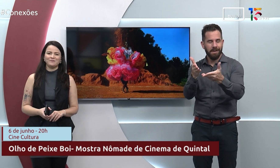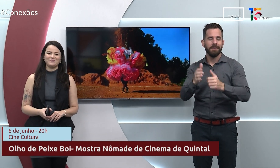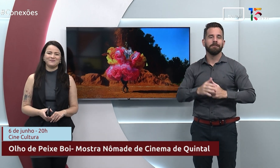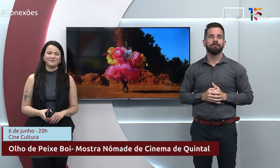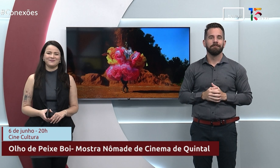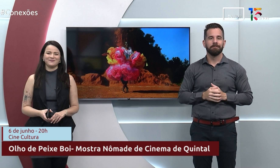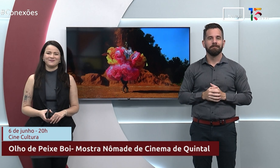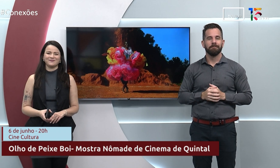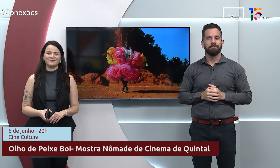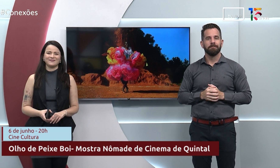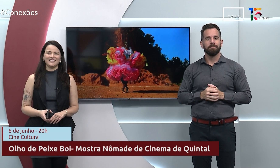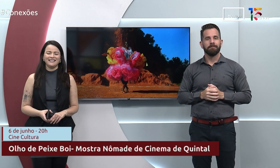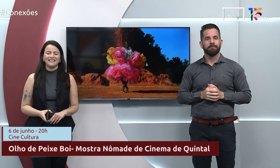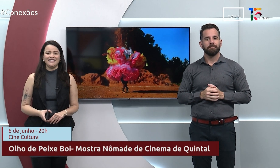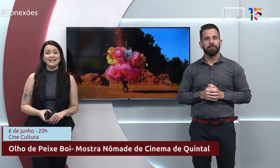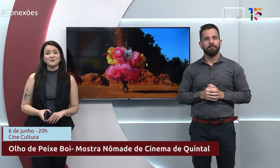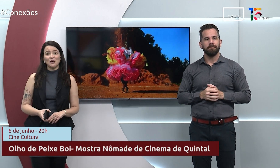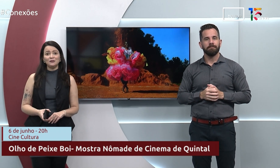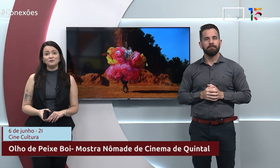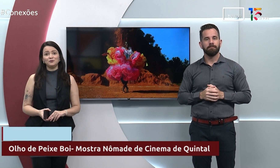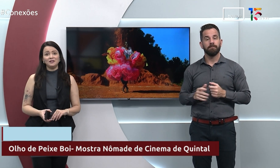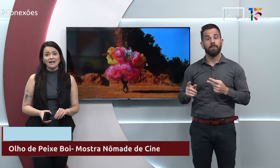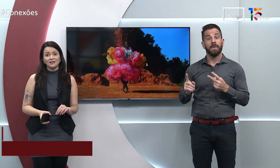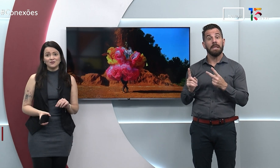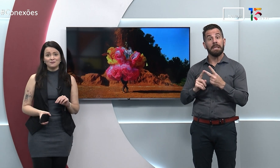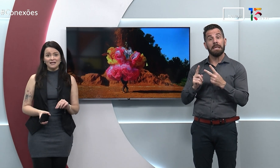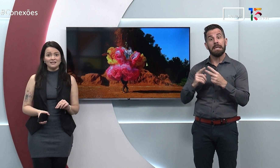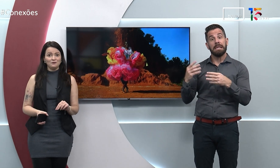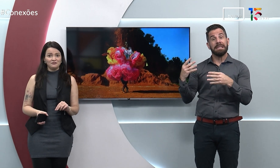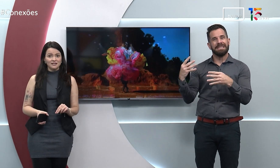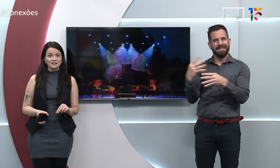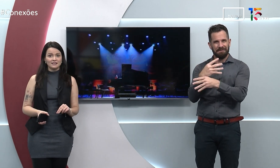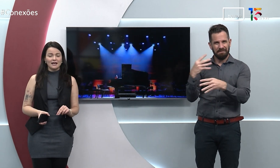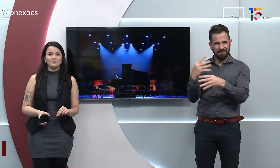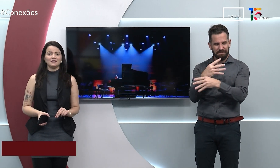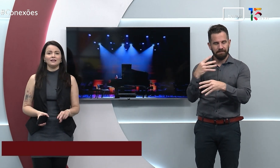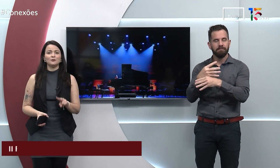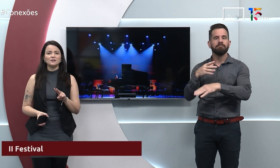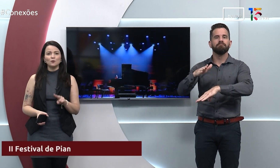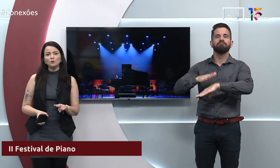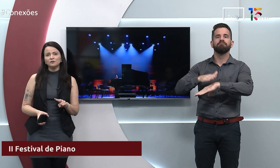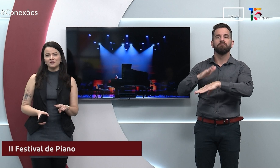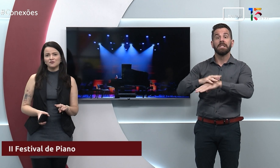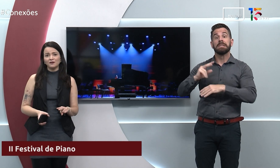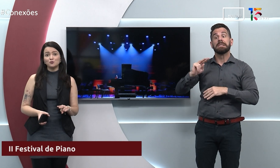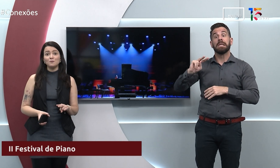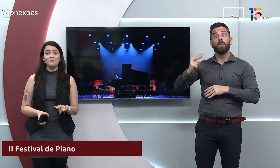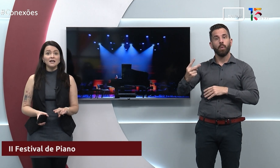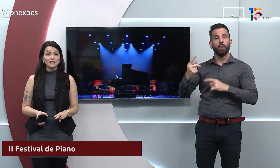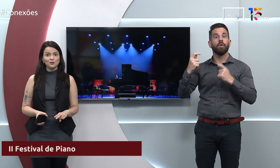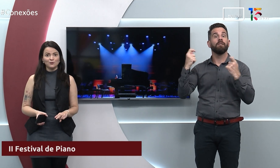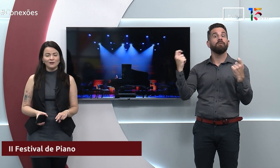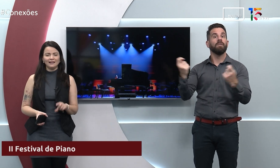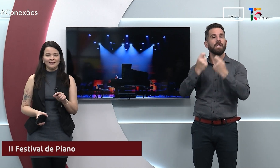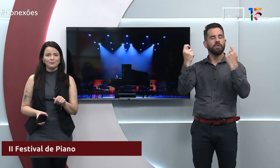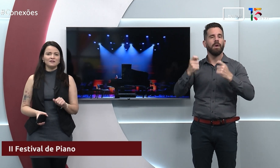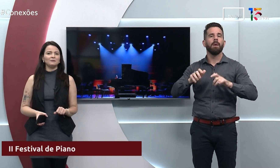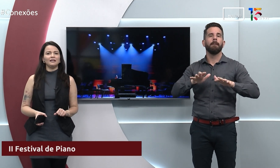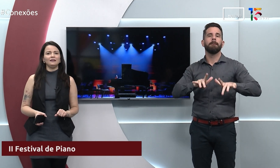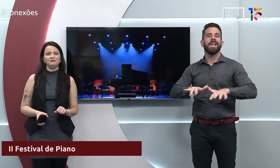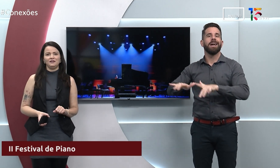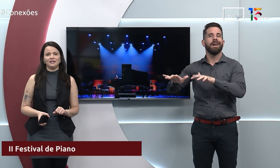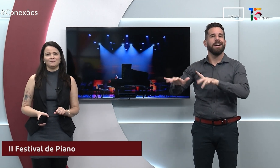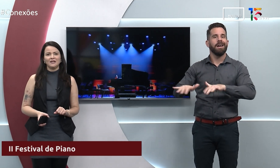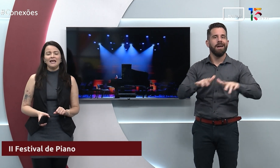Boi. E a Escola do Futuro em Artes Basileu França apresenta o 2º Festival de Piano até a